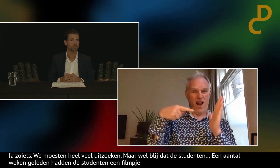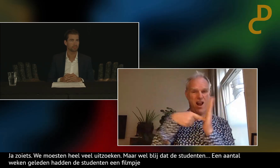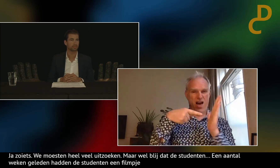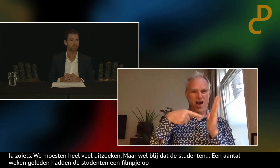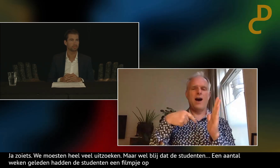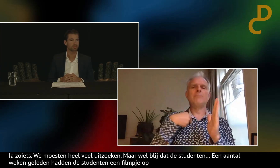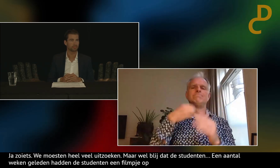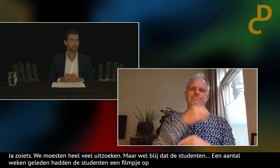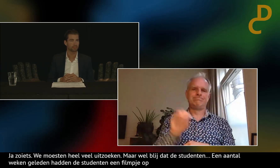leuk filmpje.